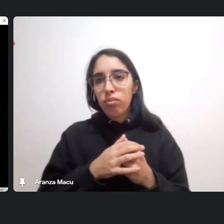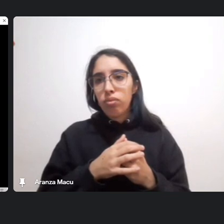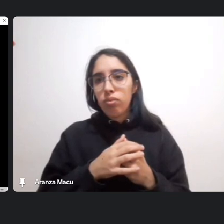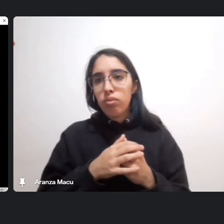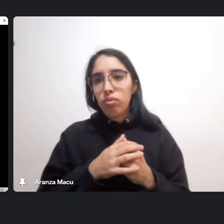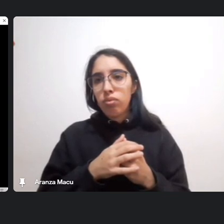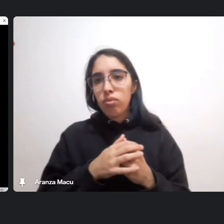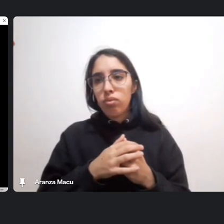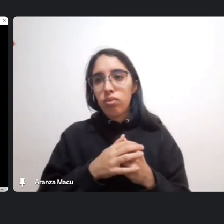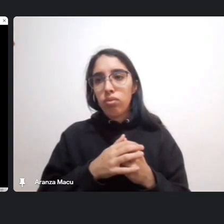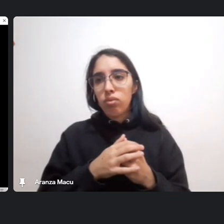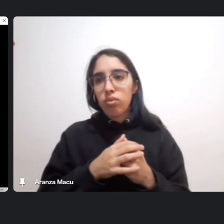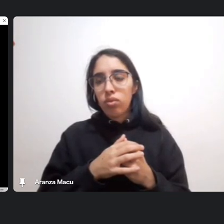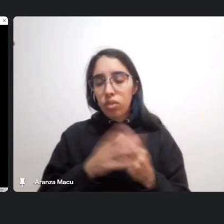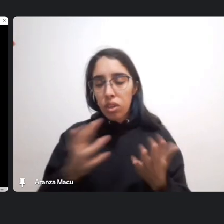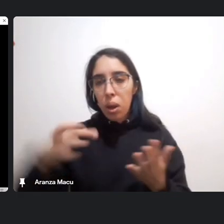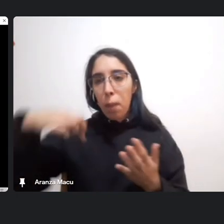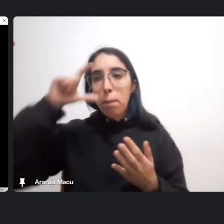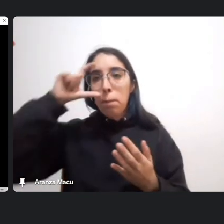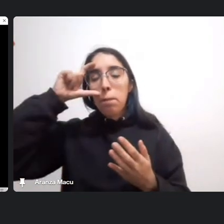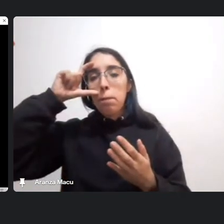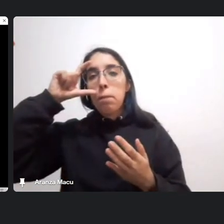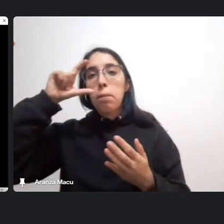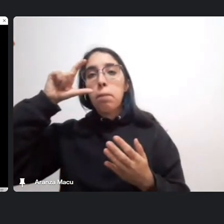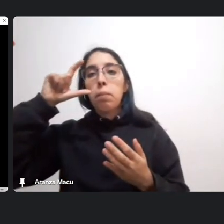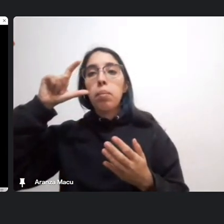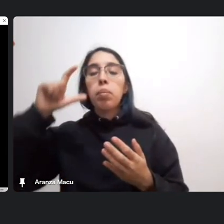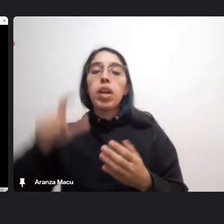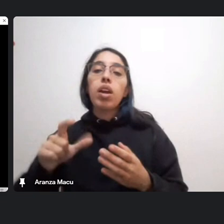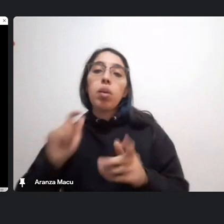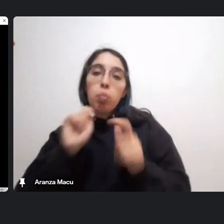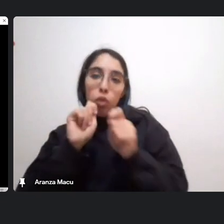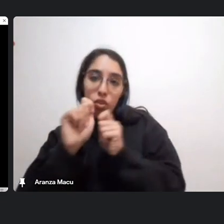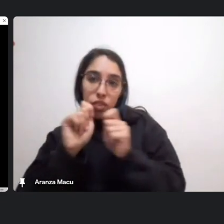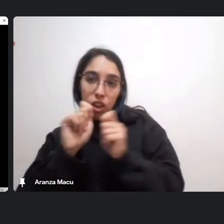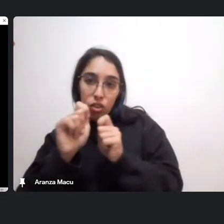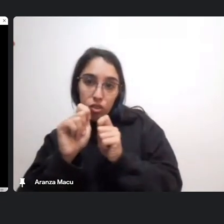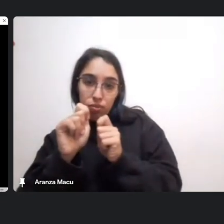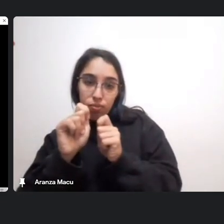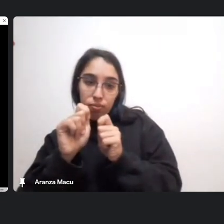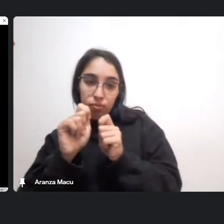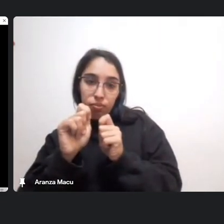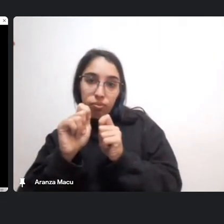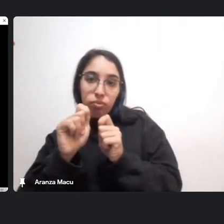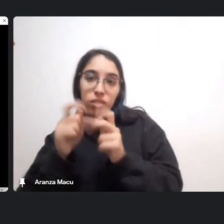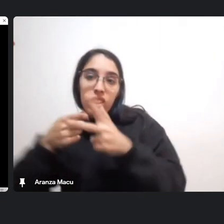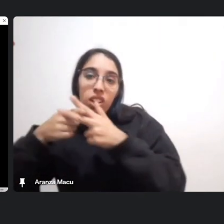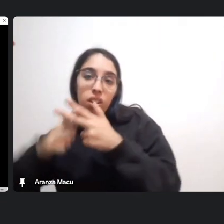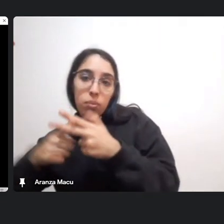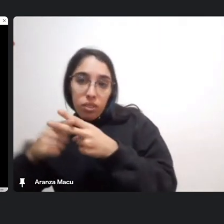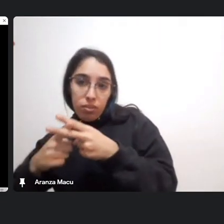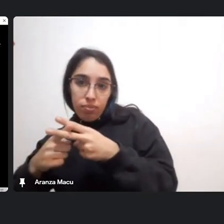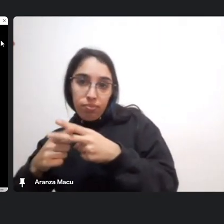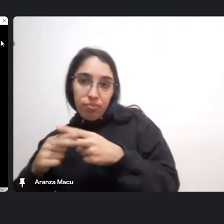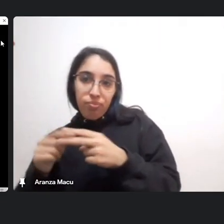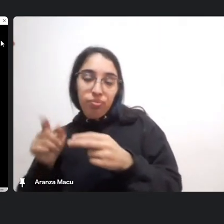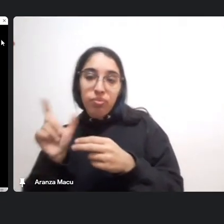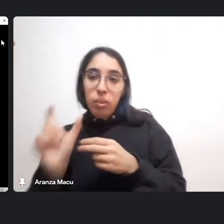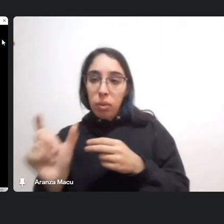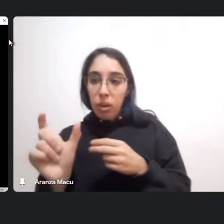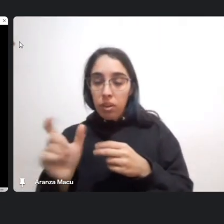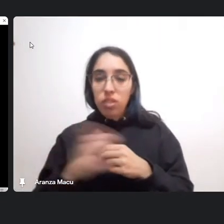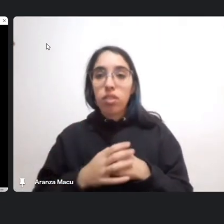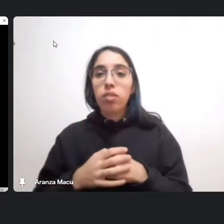Premodificador. Premodificador de herramientas, ¿sí? Pues son herramientas de autoaprendizaje. Acá tenemos training otra